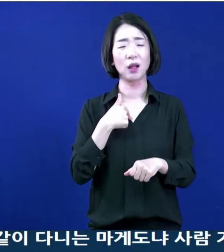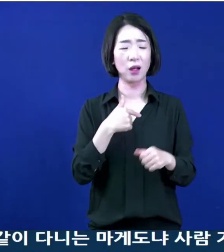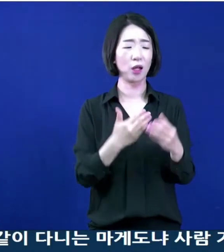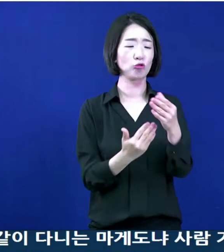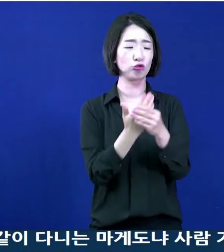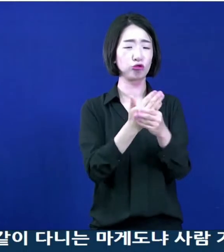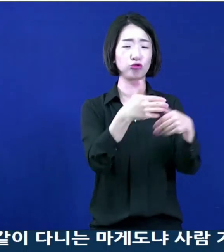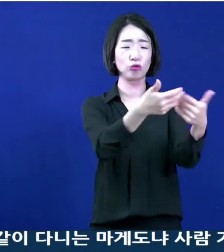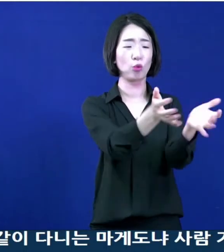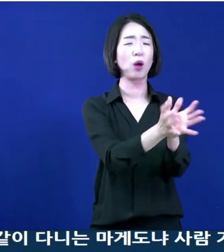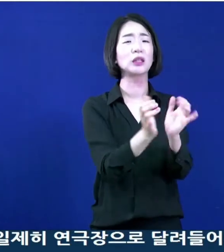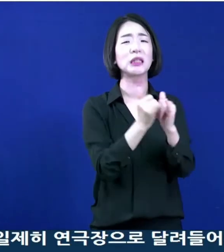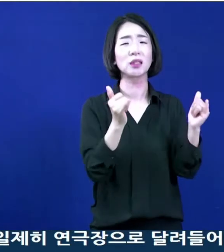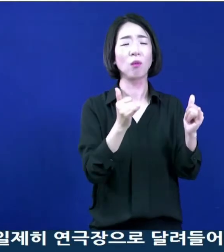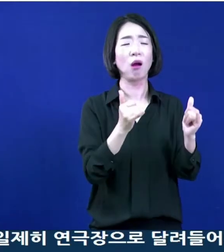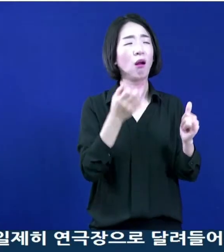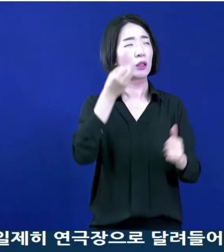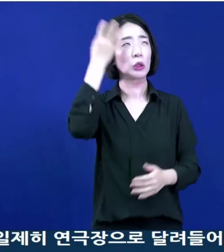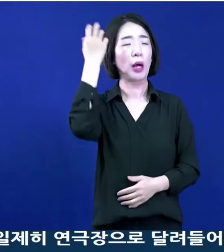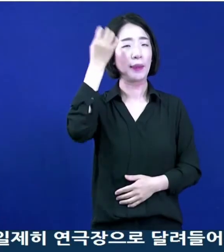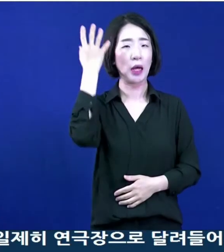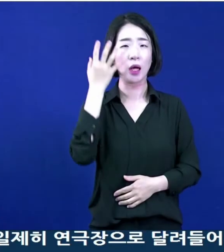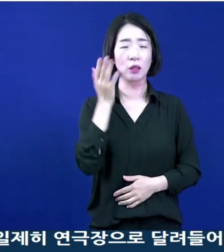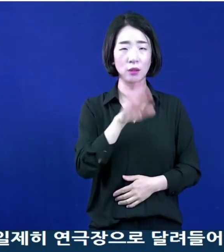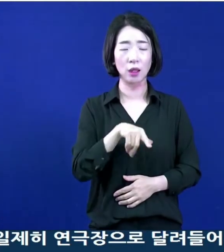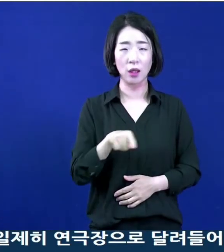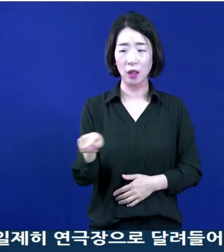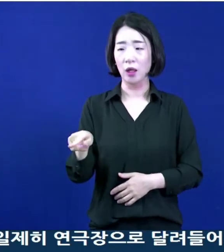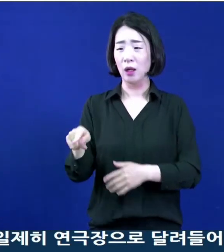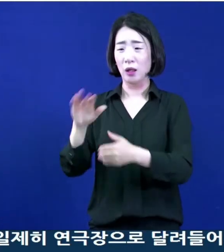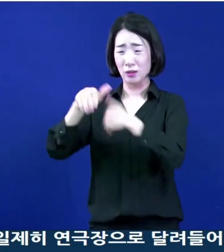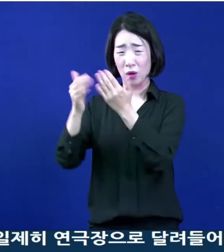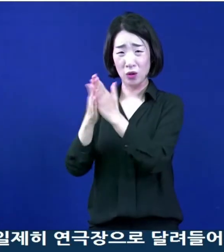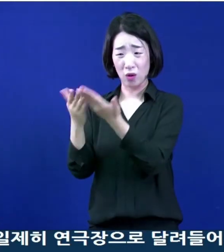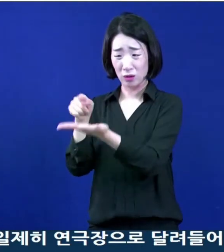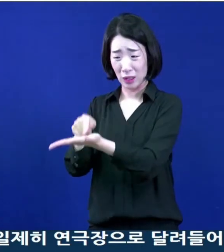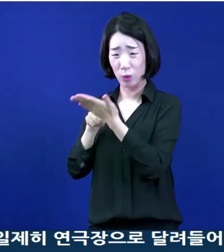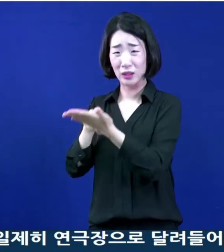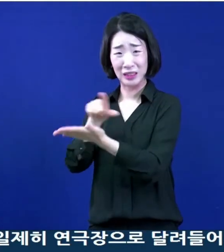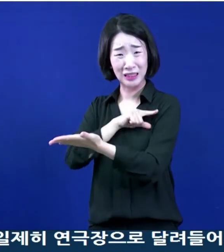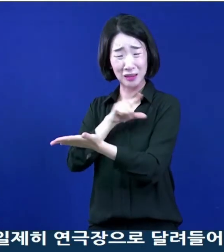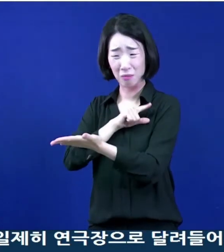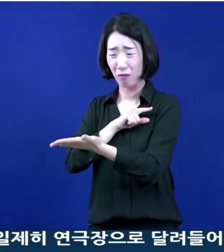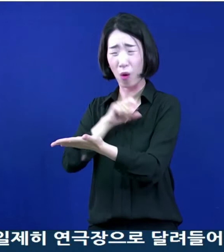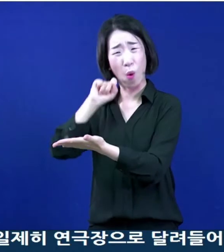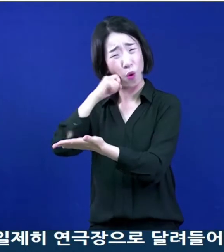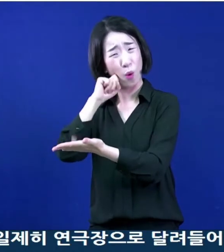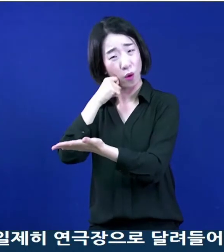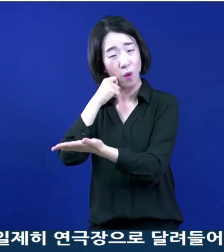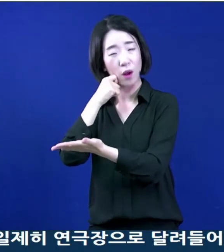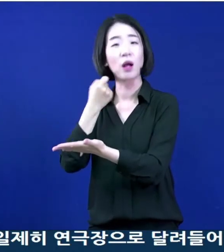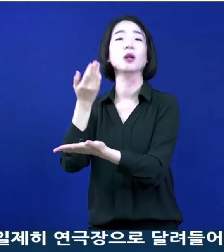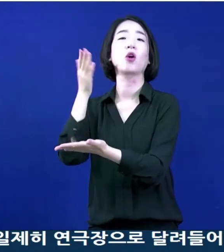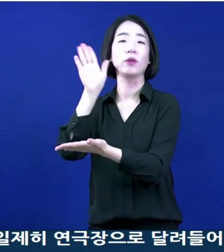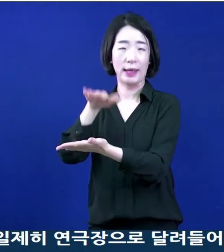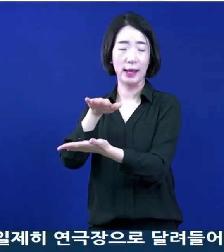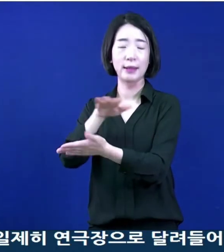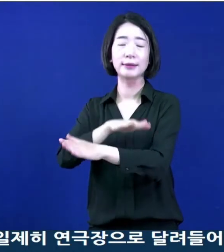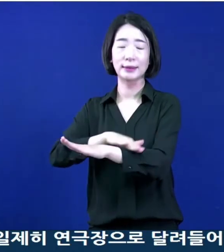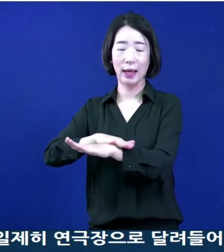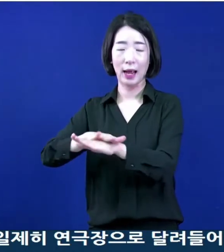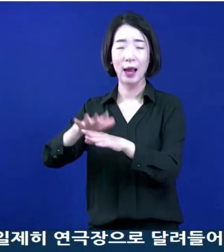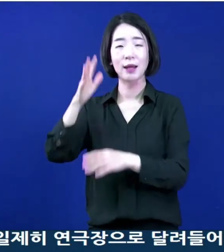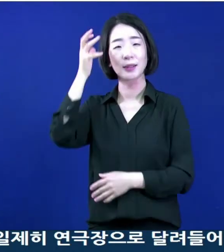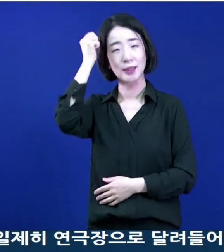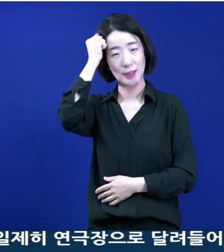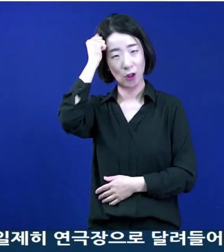이런 것까지 외우냐 그러고 지나갔을 테인데, 아닙니다. 이제 이 이름도 눈여겨 보아두시면 얼마나 성경이